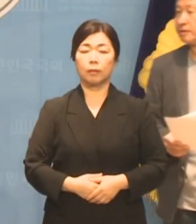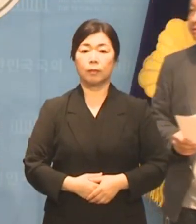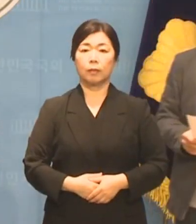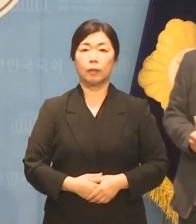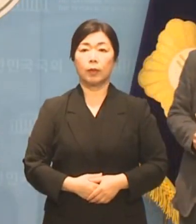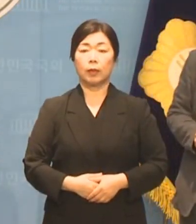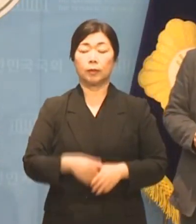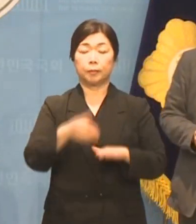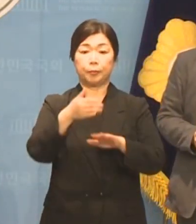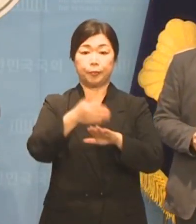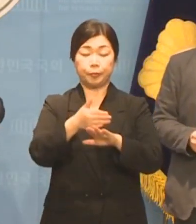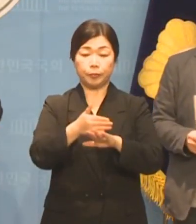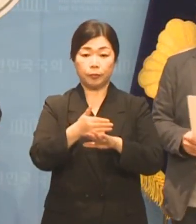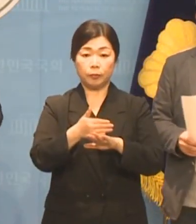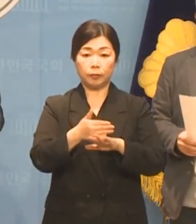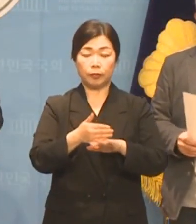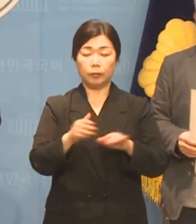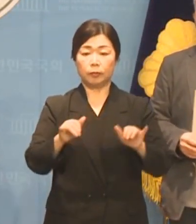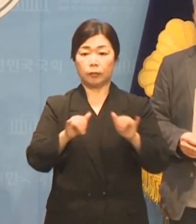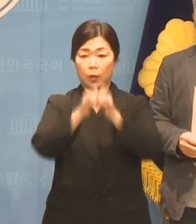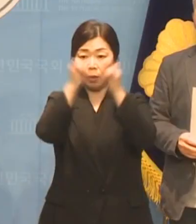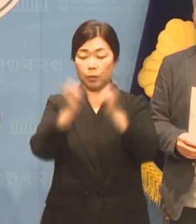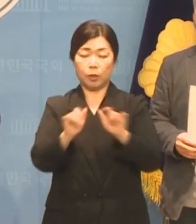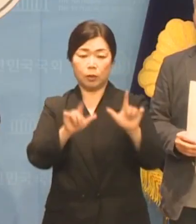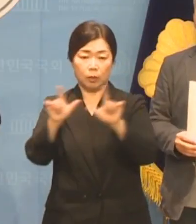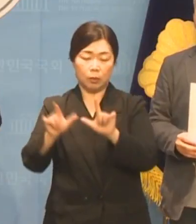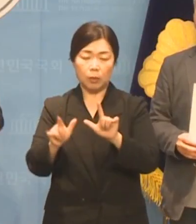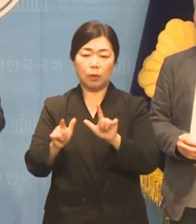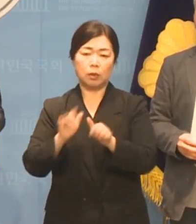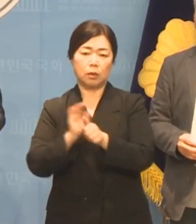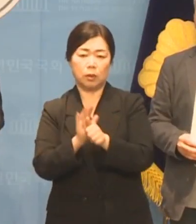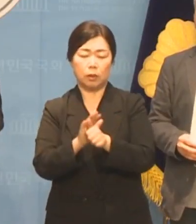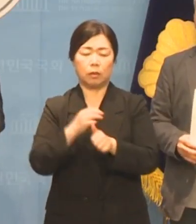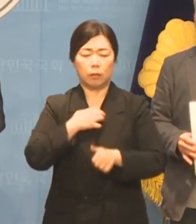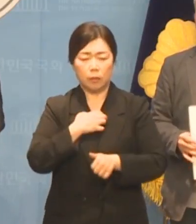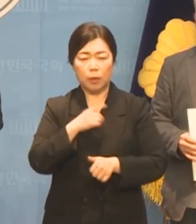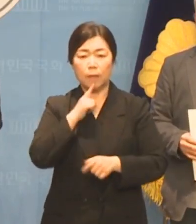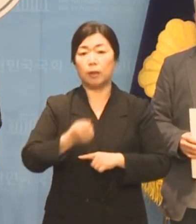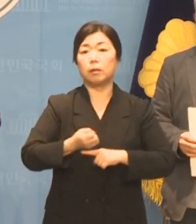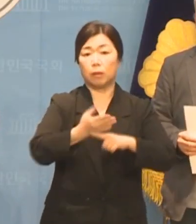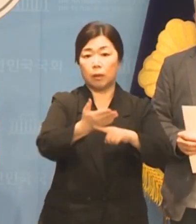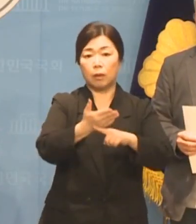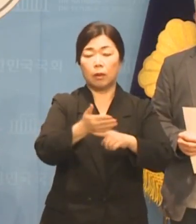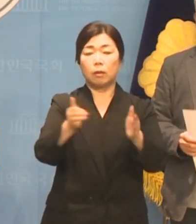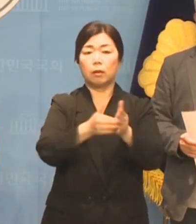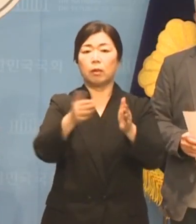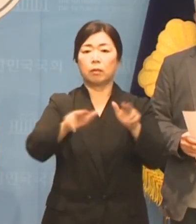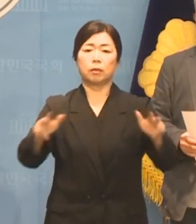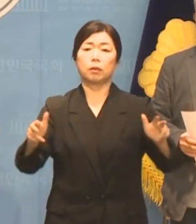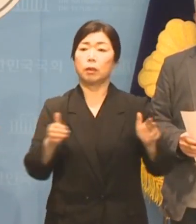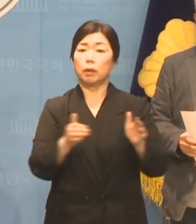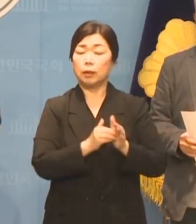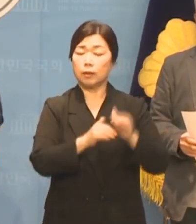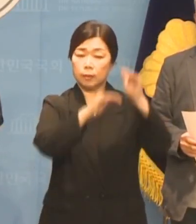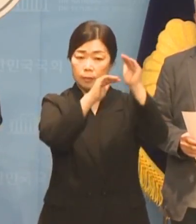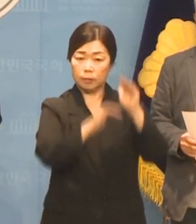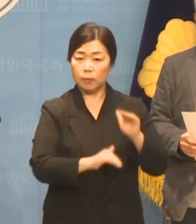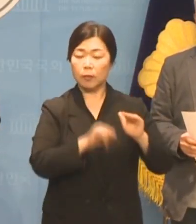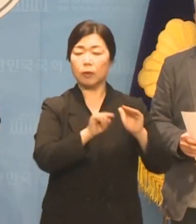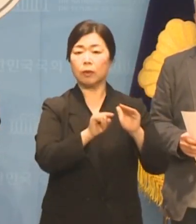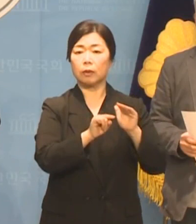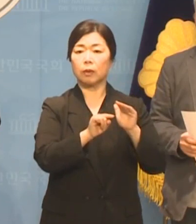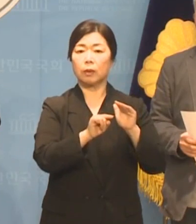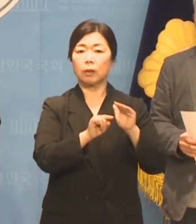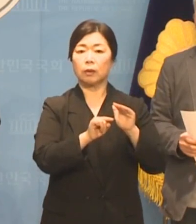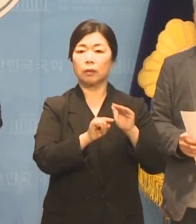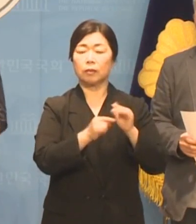네, 감사합니다. 시민사회의 지지와 우려를 전하면서 마칠 텐데요. 지금까지